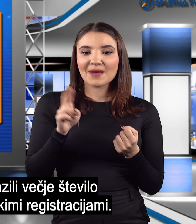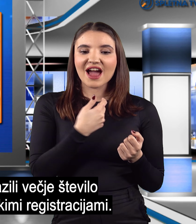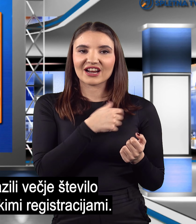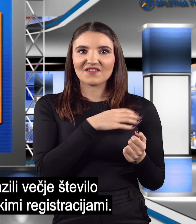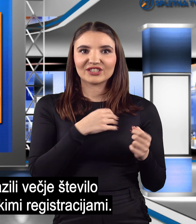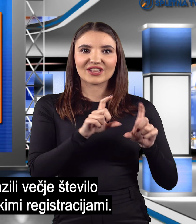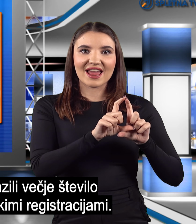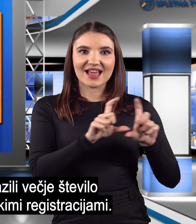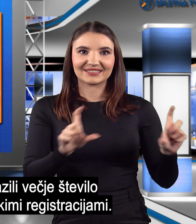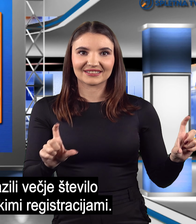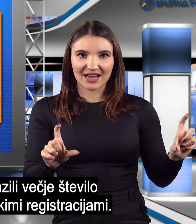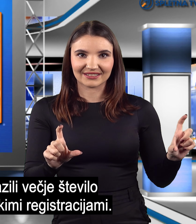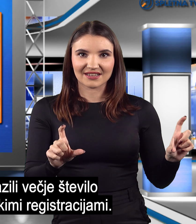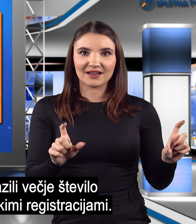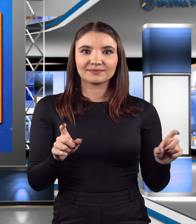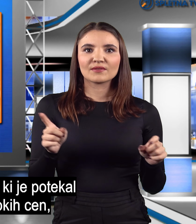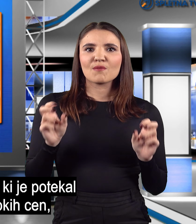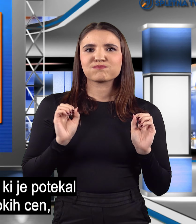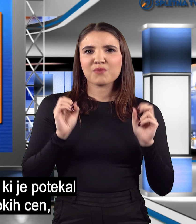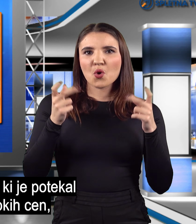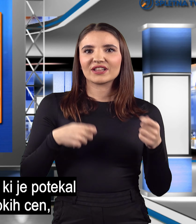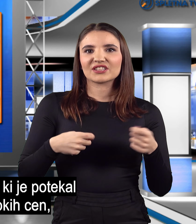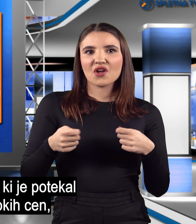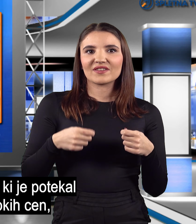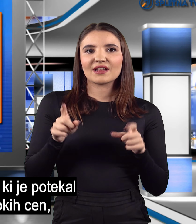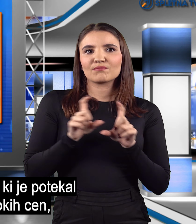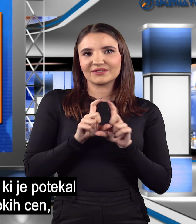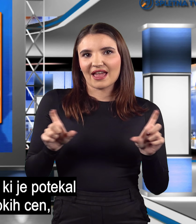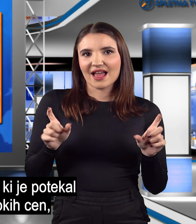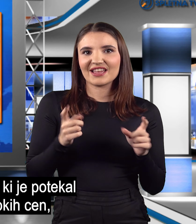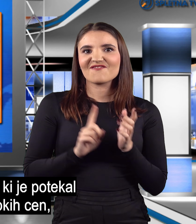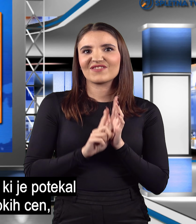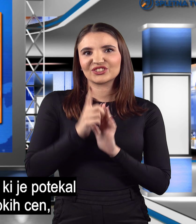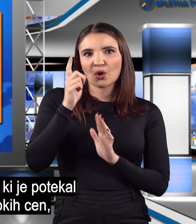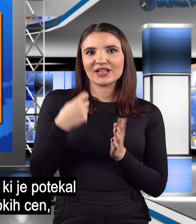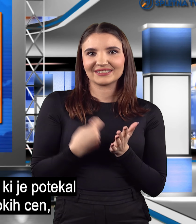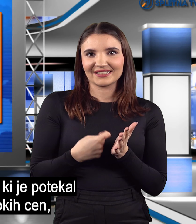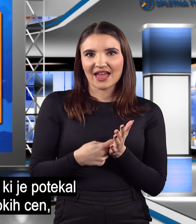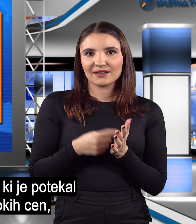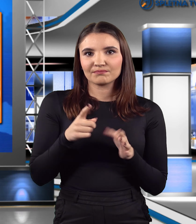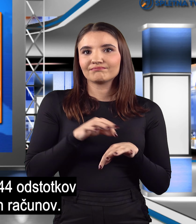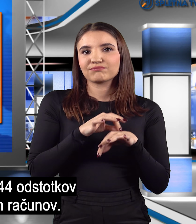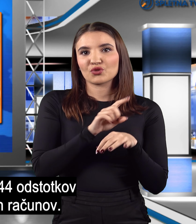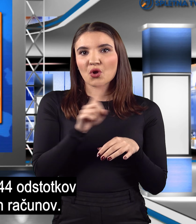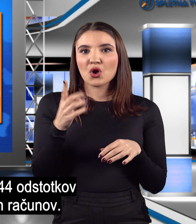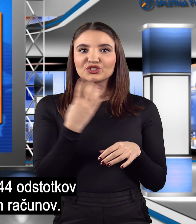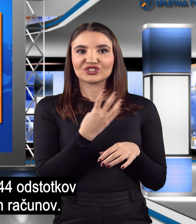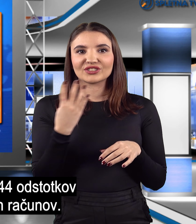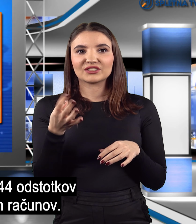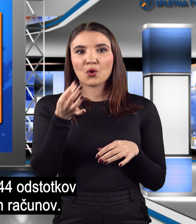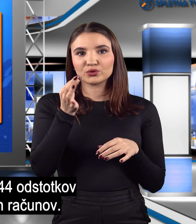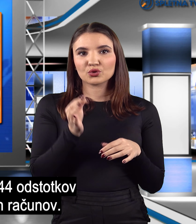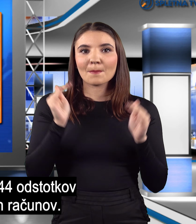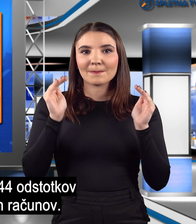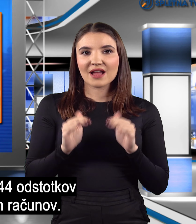avtomobilov s hrvaškimi registracijami. Bojkot trgovin, ki je potekal zaradi visokih cen, je privedel do 44%